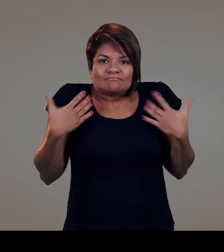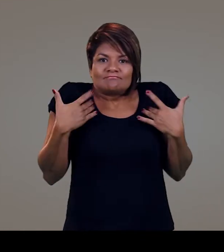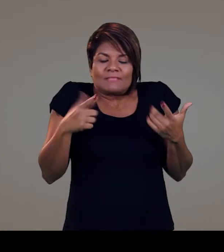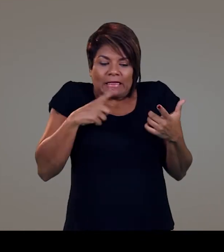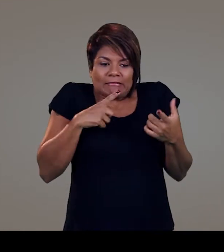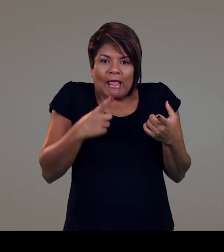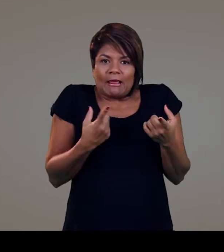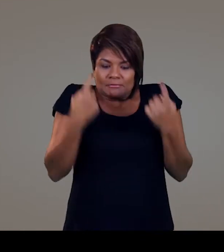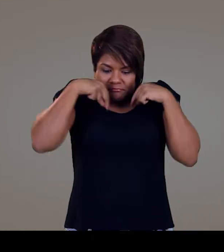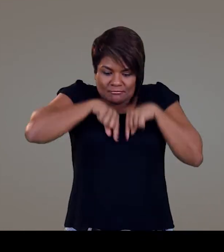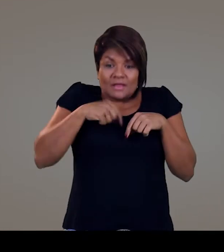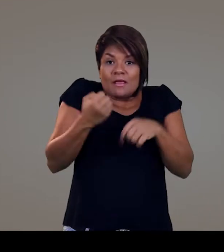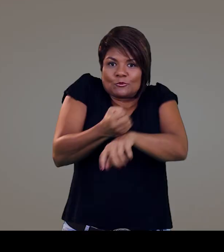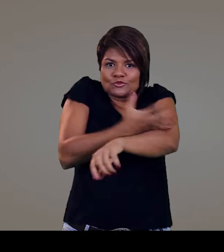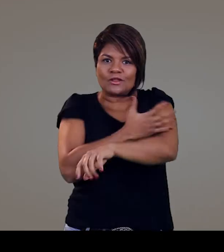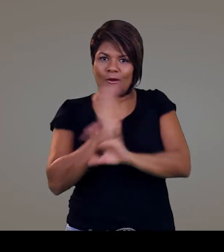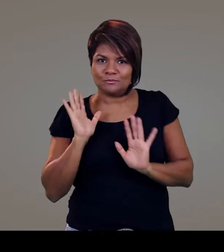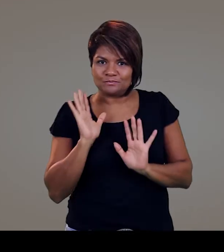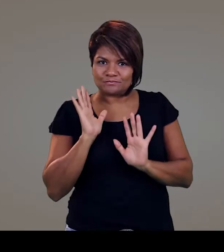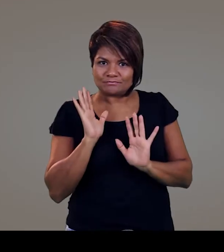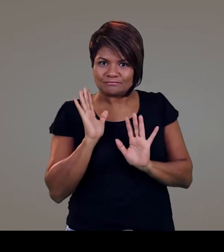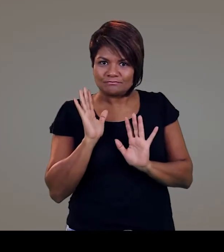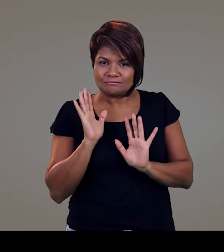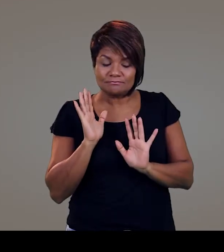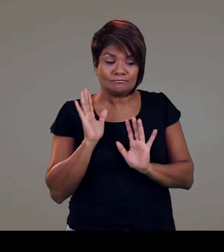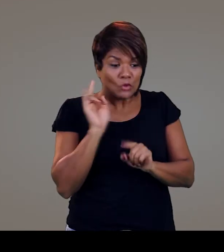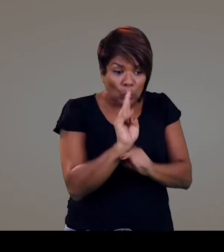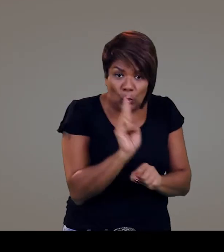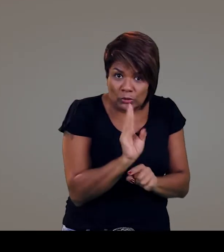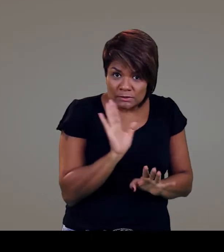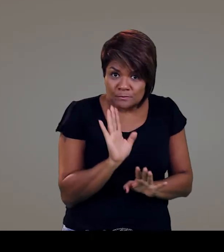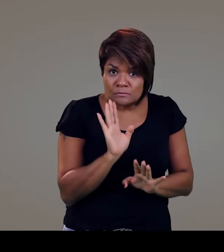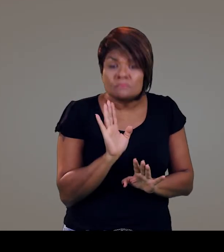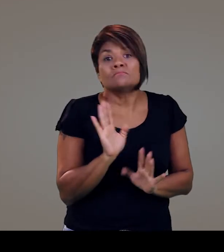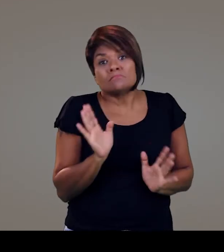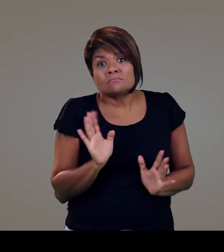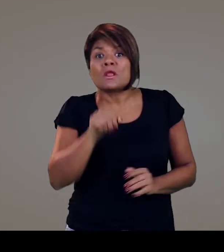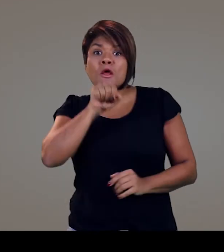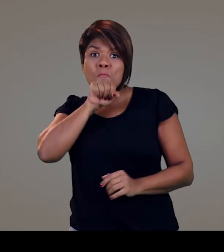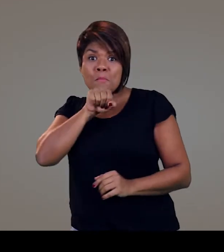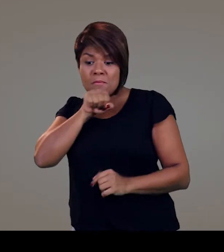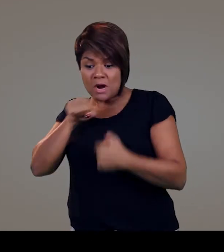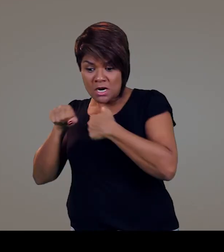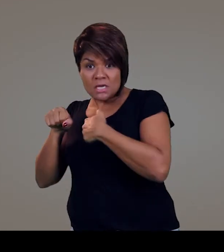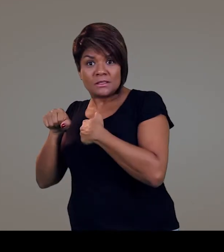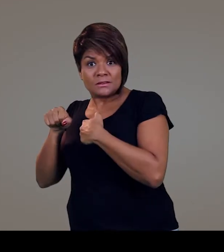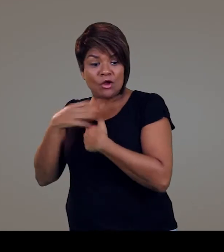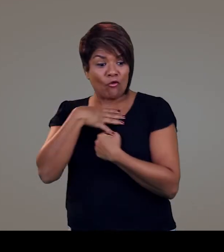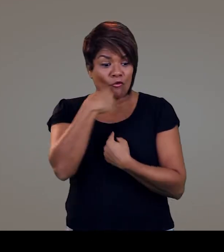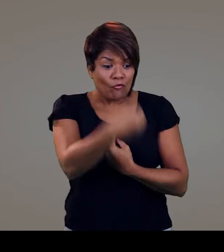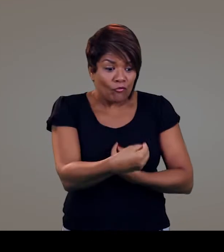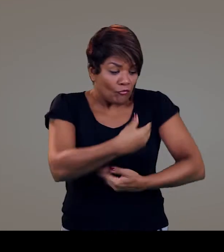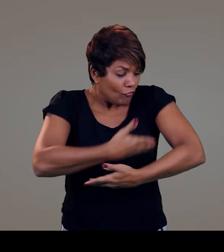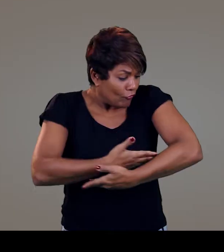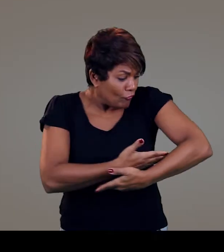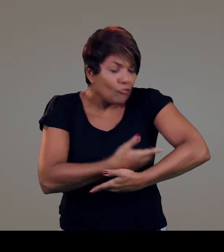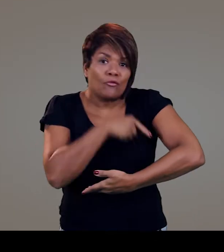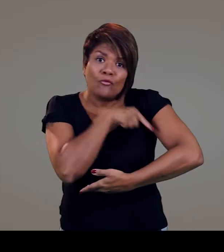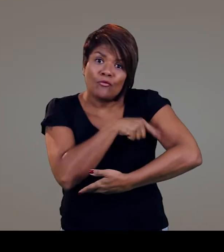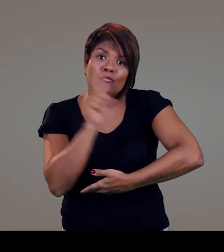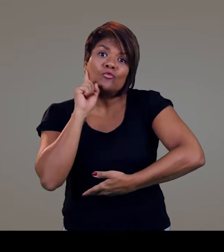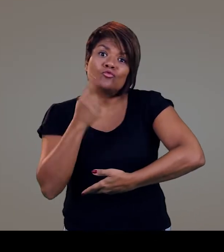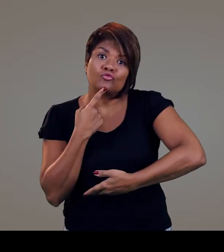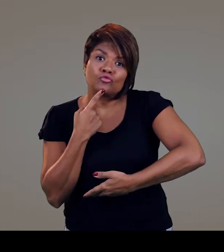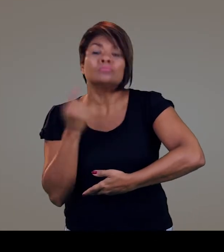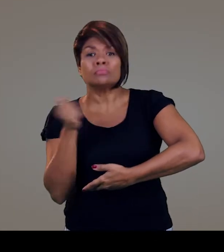fisiológicas e emocionais. E isso as mães dos bebês surdos poderiam fazer com muito mais eficiência se